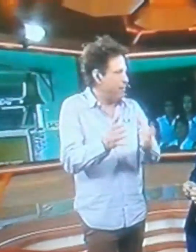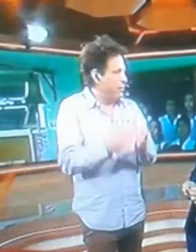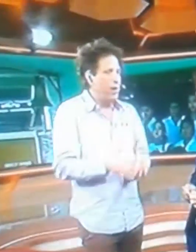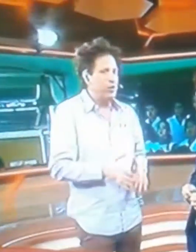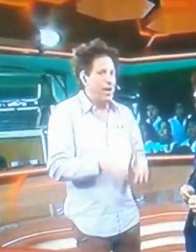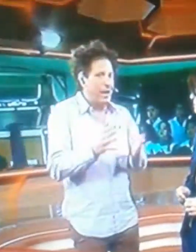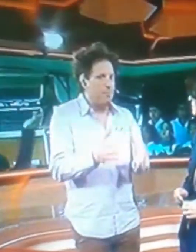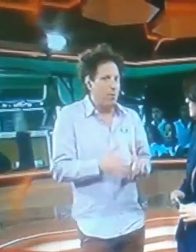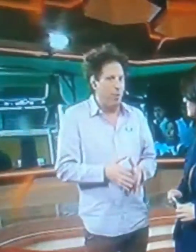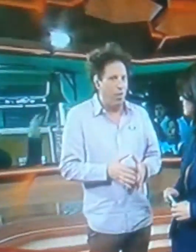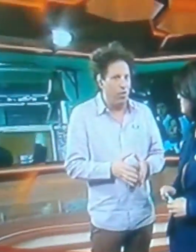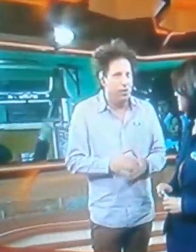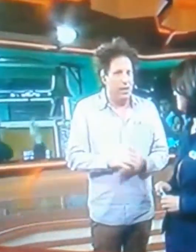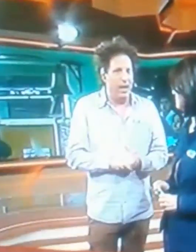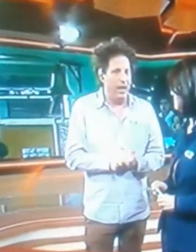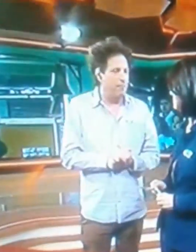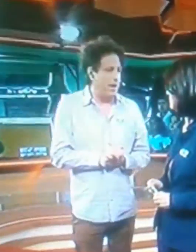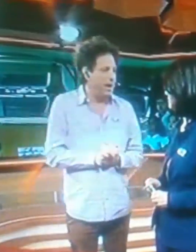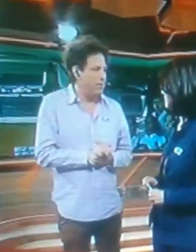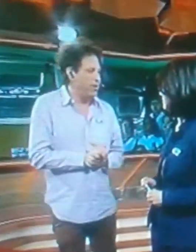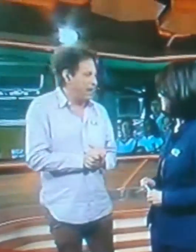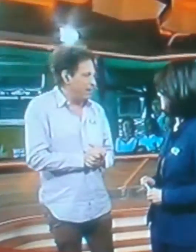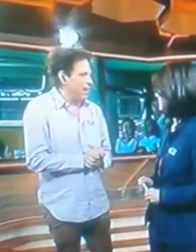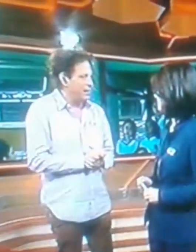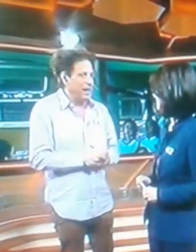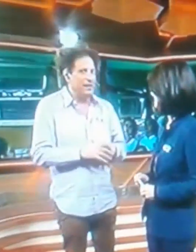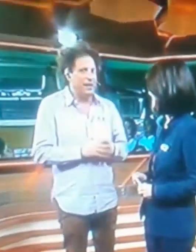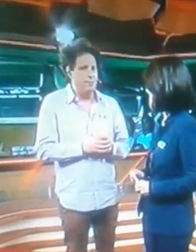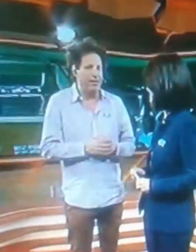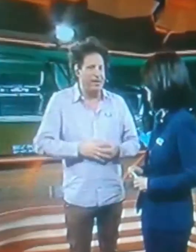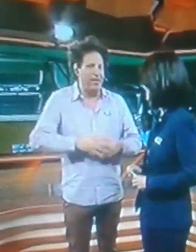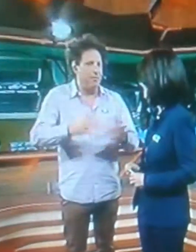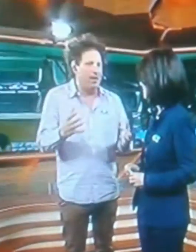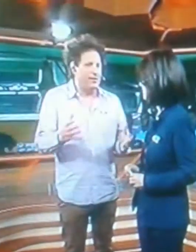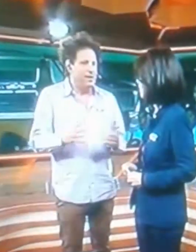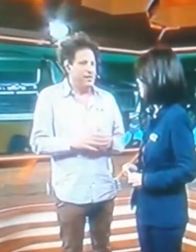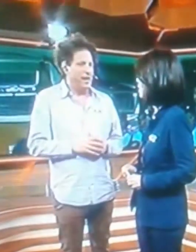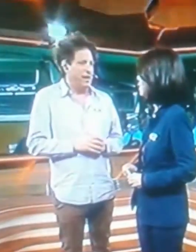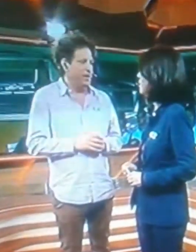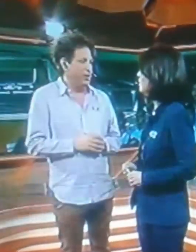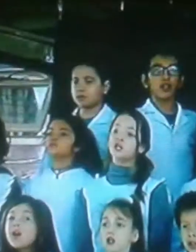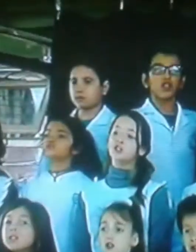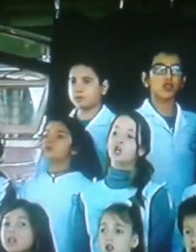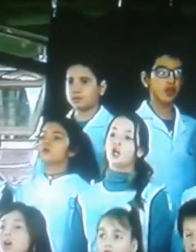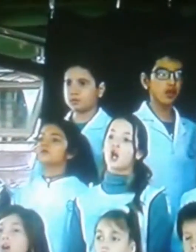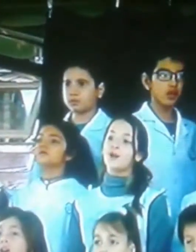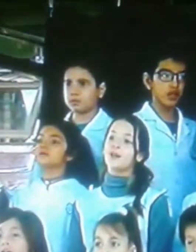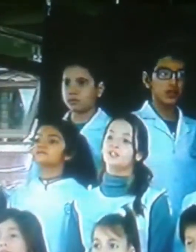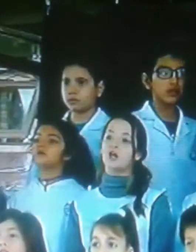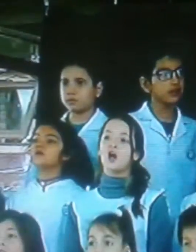haber un acto en el campo de polo en Palermo y que la van a cantar delante del presidente y de miles de argentinos. ¿Cómo fue la reacción cuando se enteraron? Fue